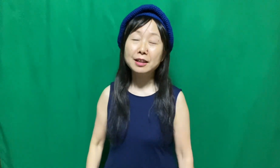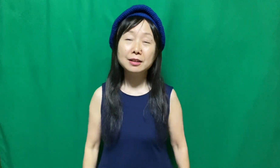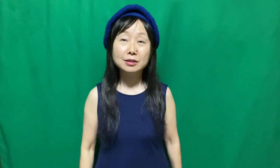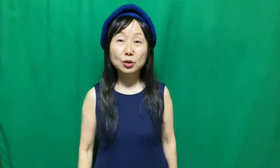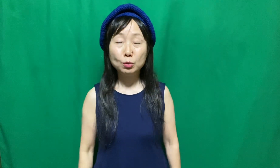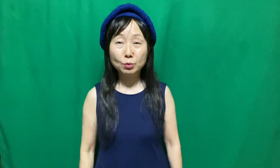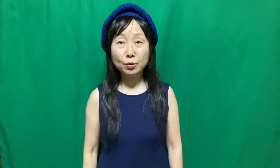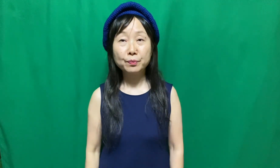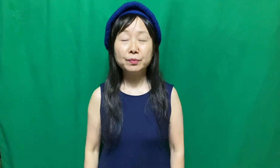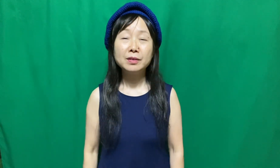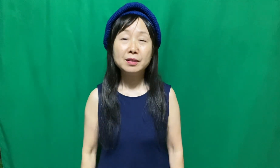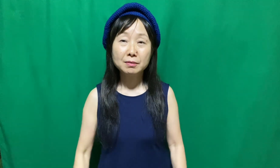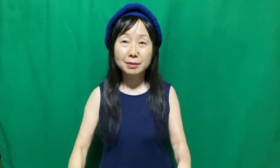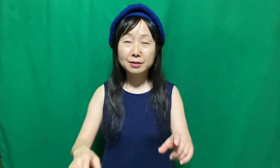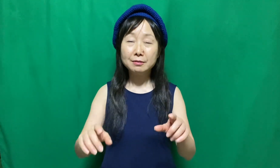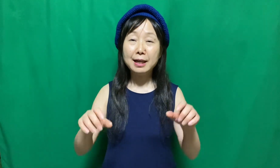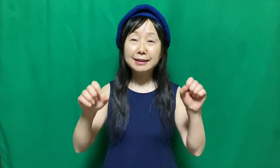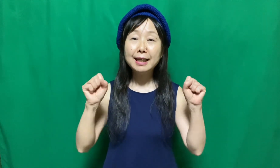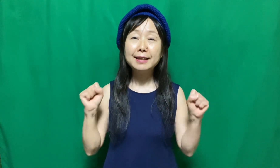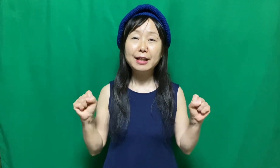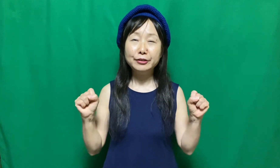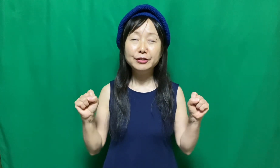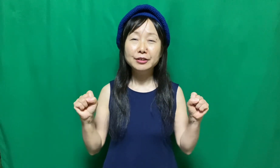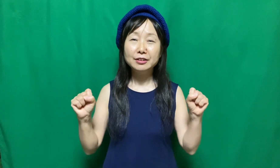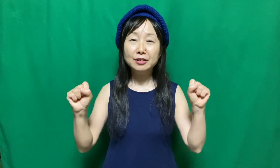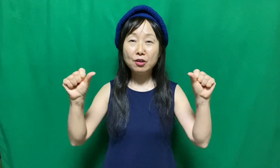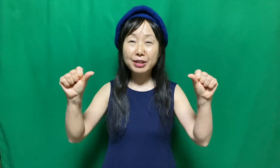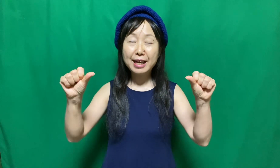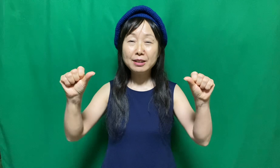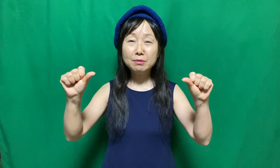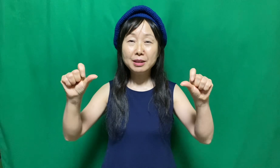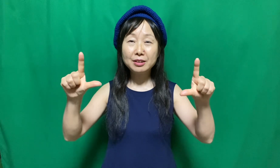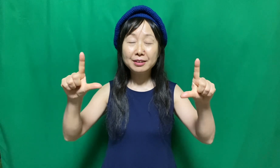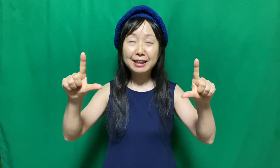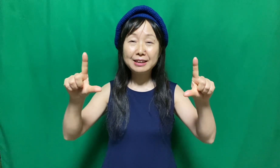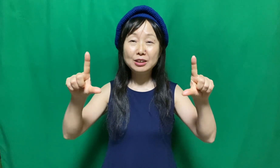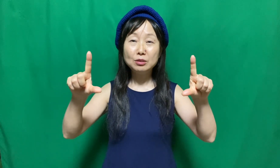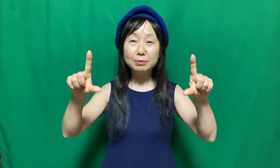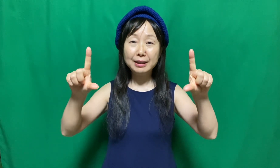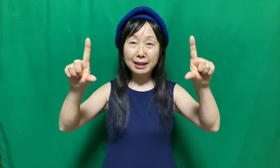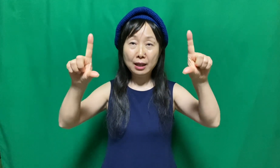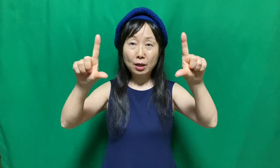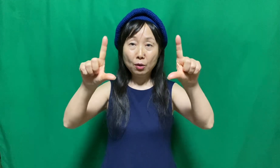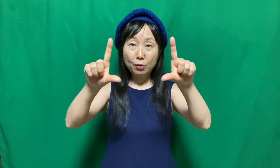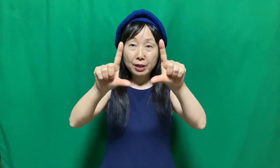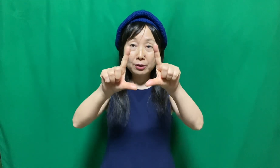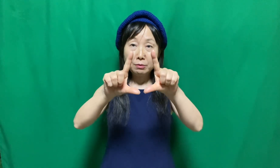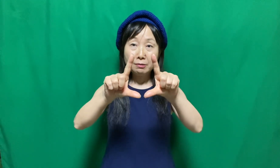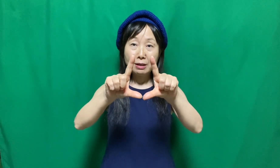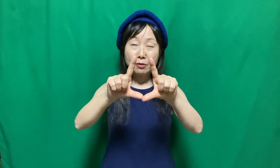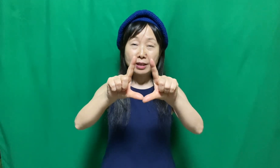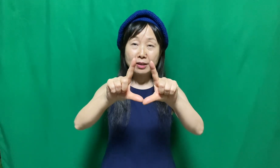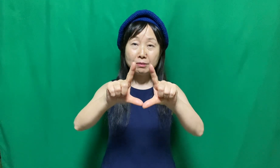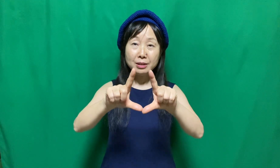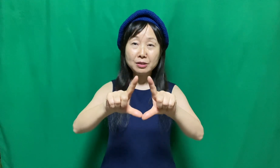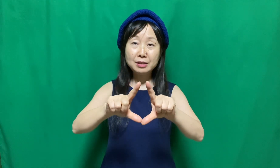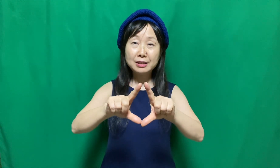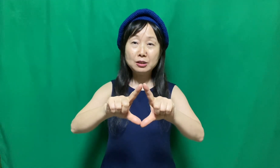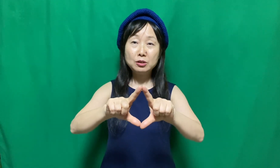ですけども、まずは、じゃんけんグー。親指、人差し指。親指は親指、人差し指